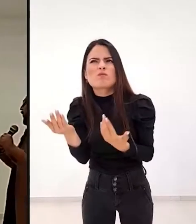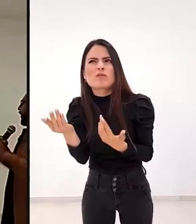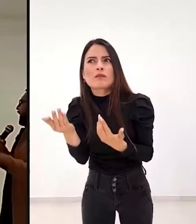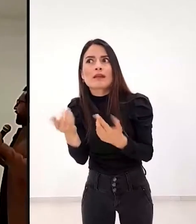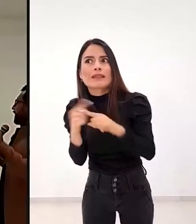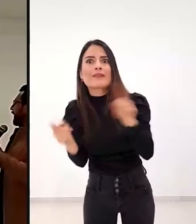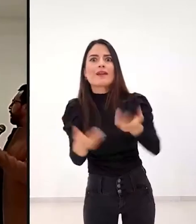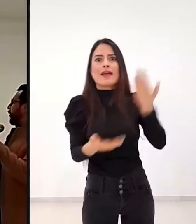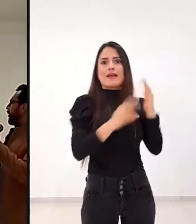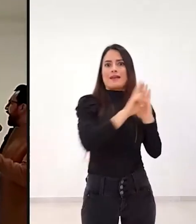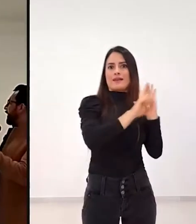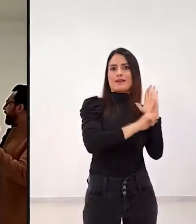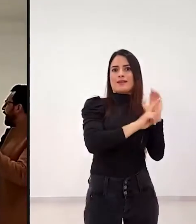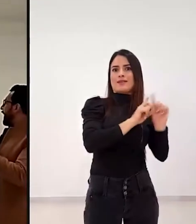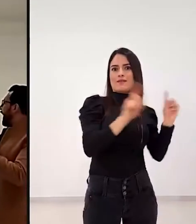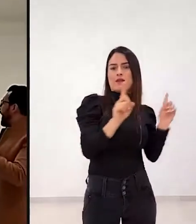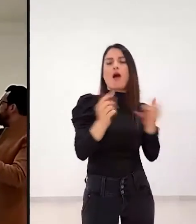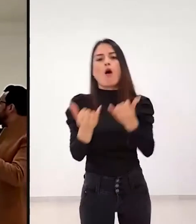sí